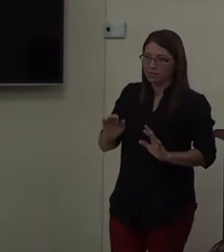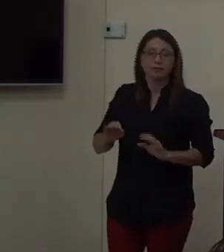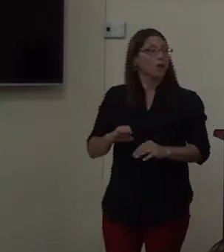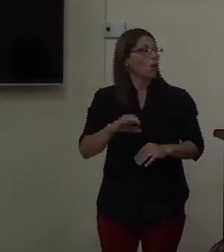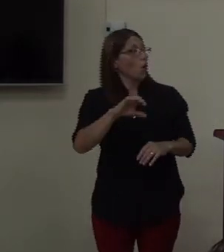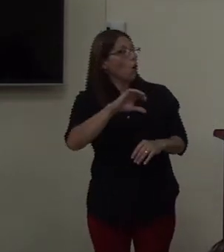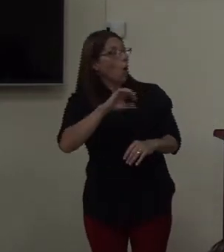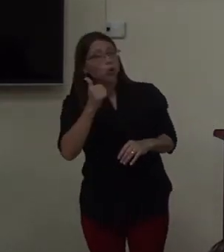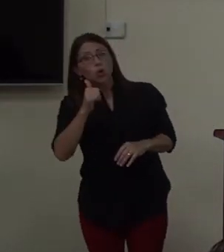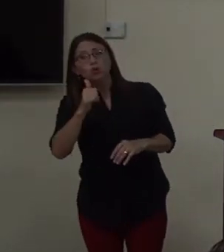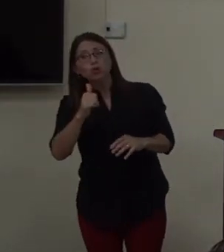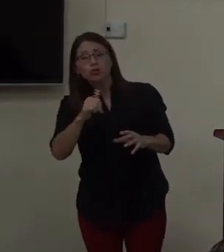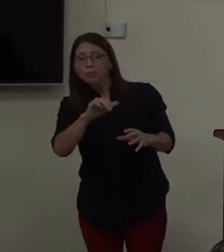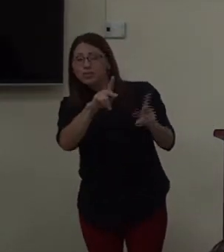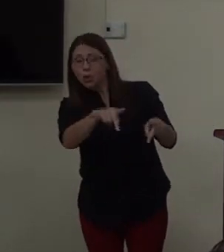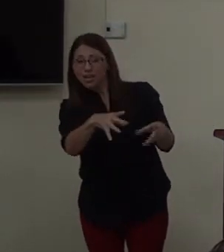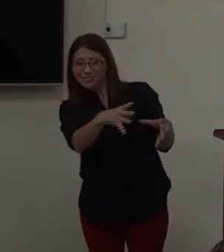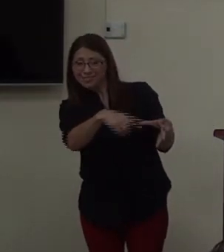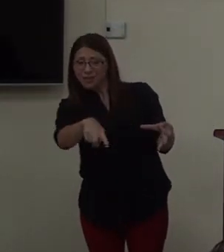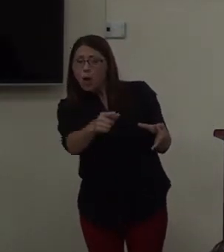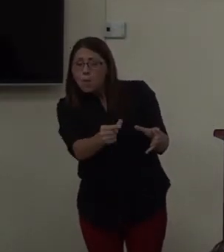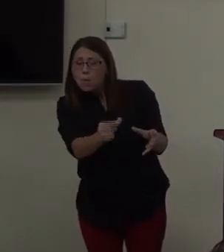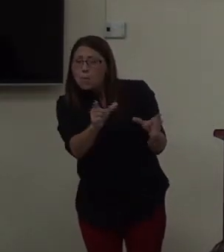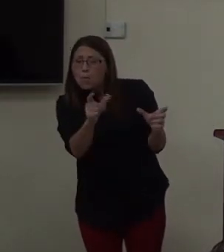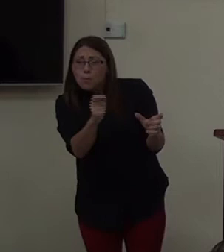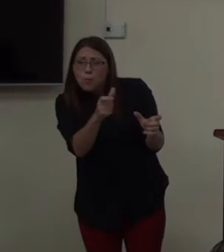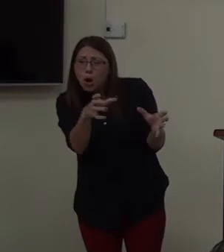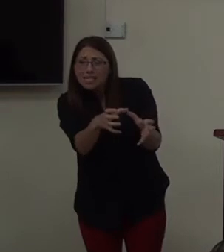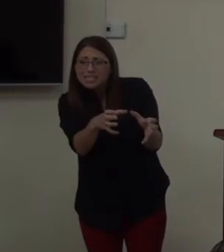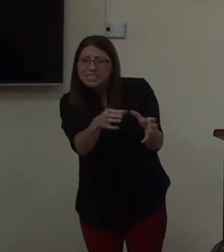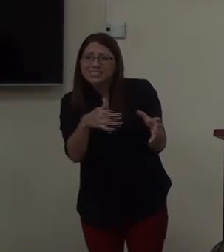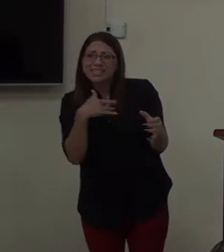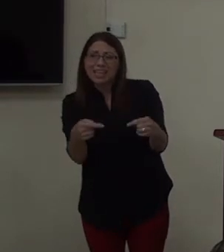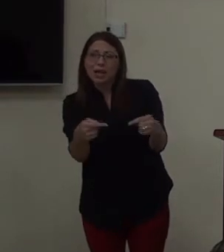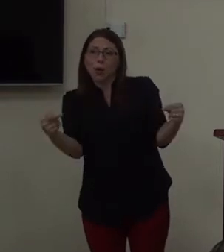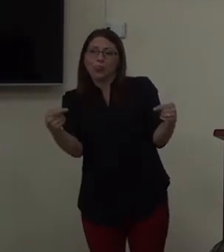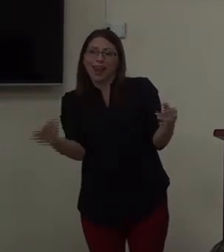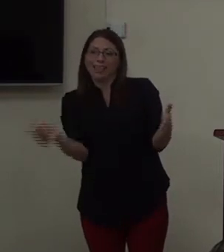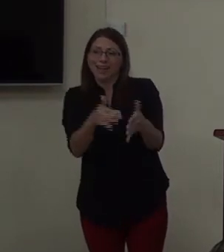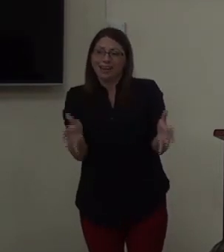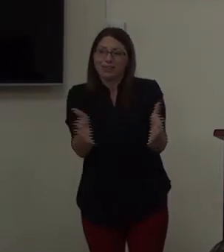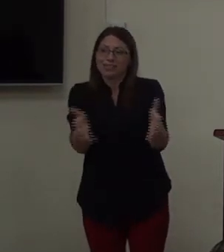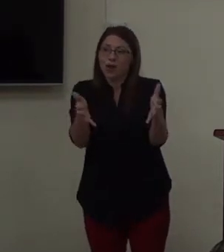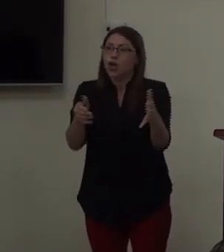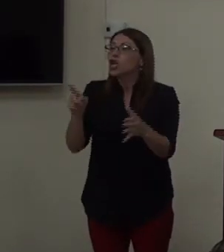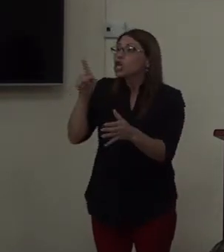pocos que están en contra y una parte importante que no le